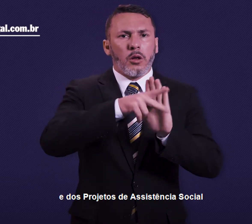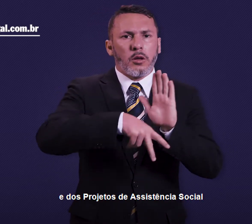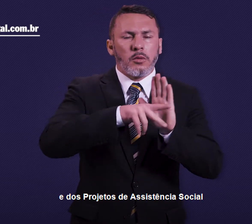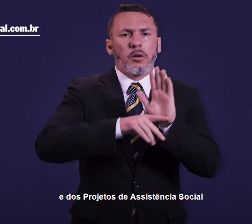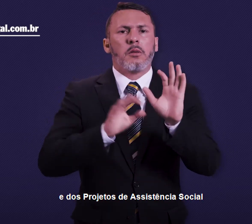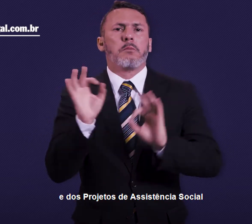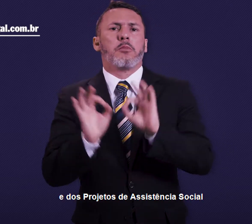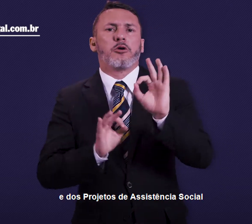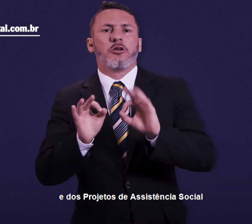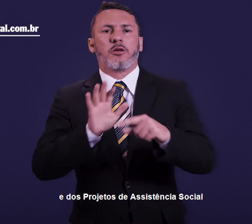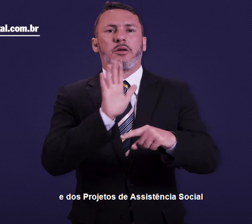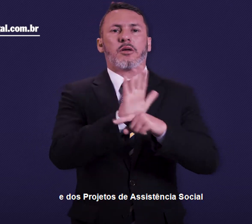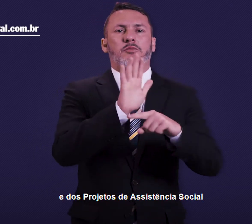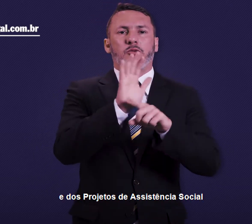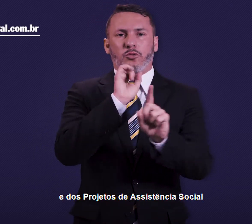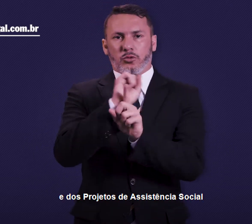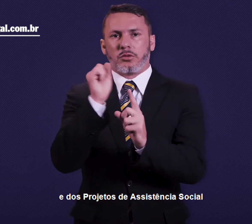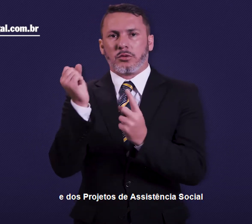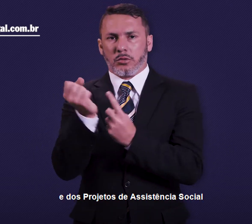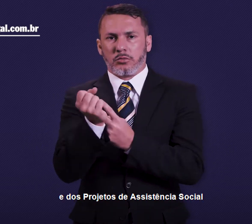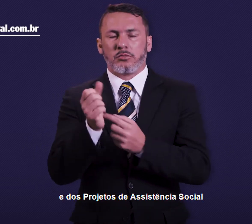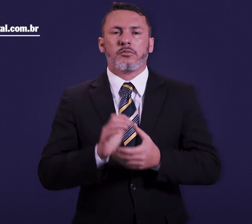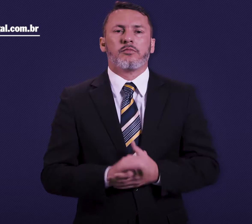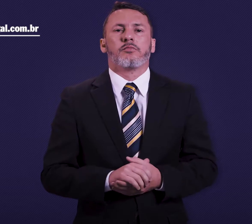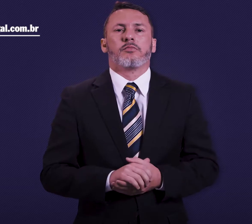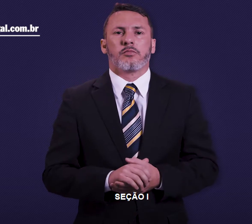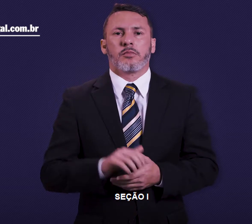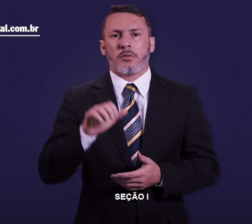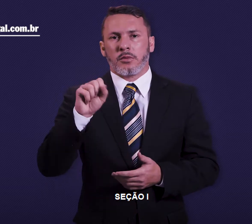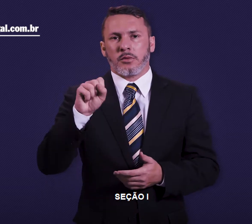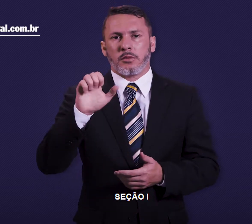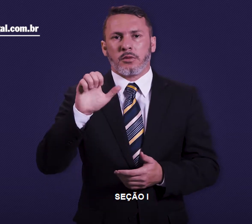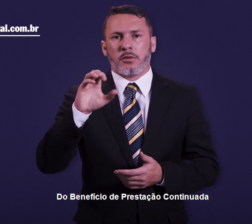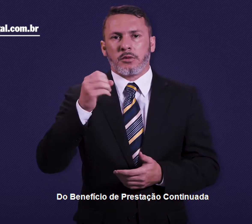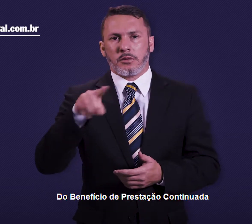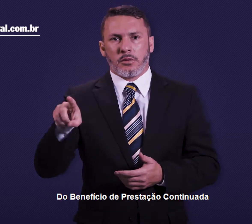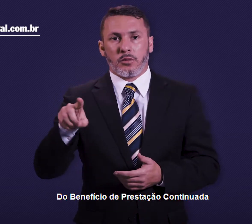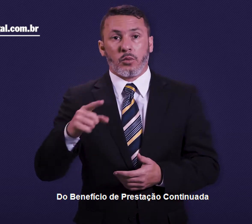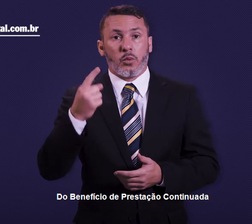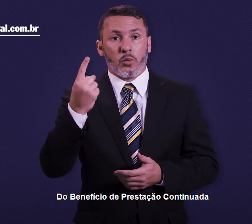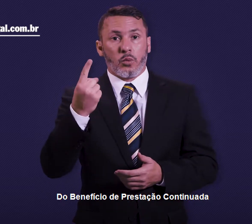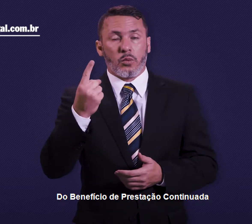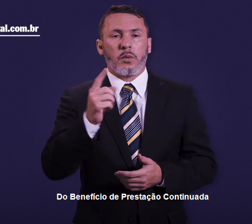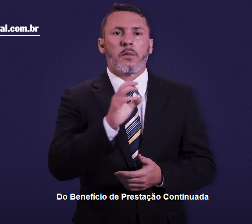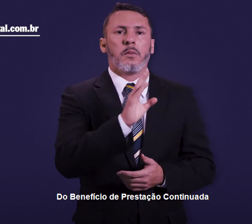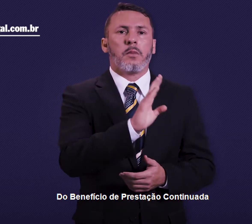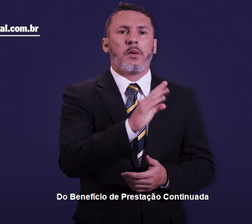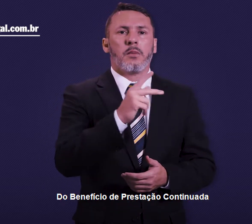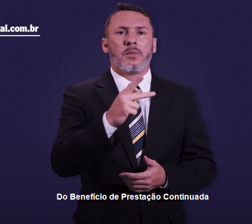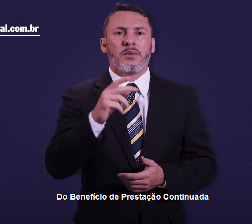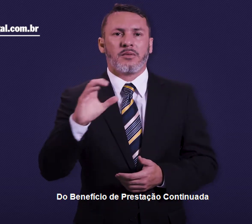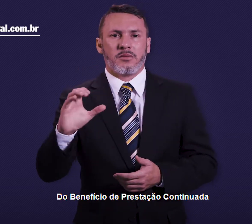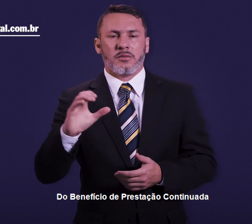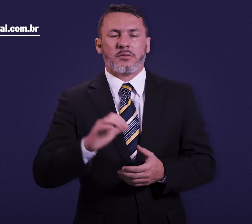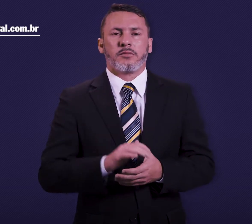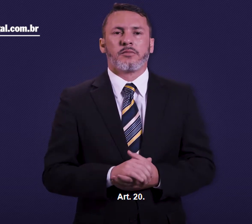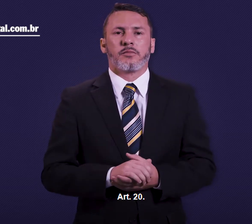dos projetos de assistência social. Seção 1. Do benefício de prestação continuada.